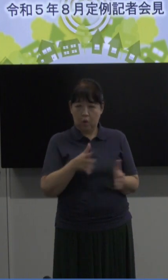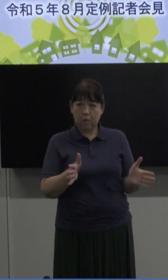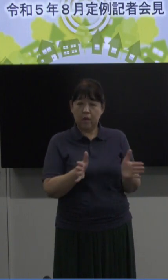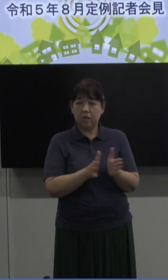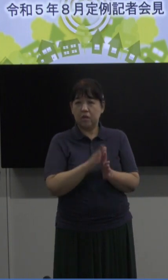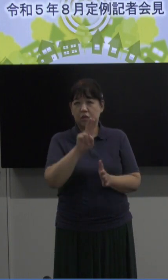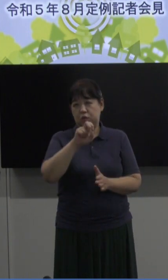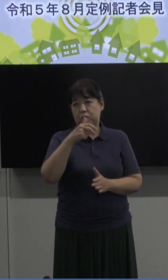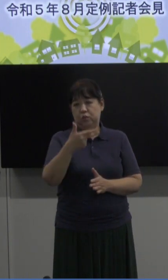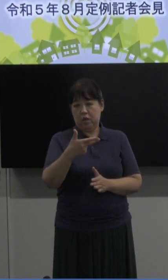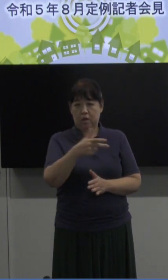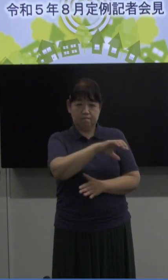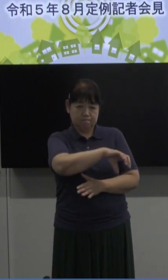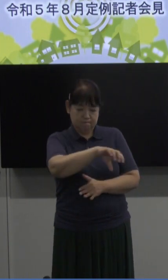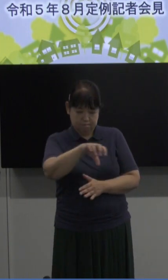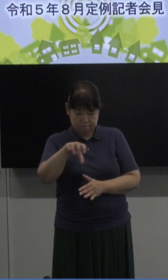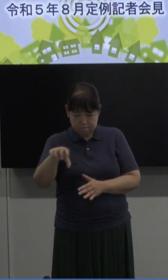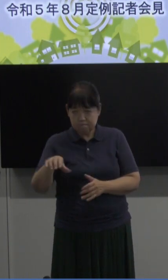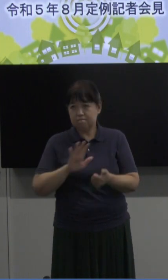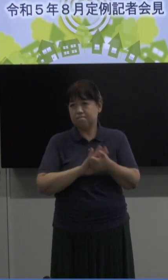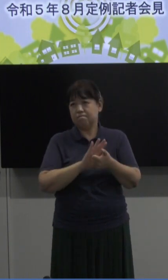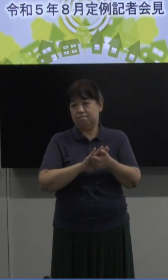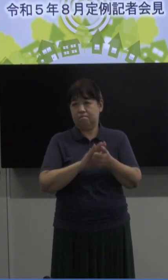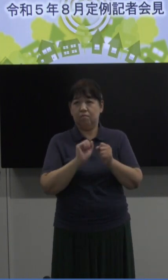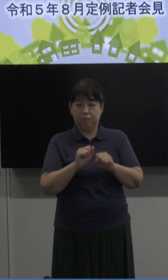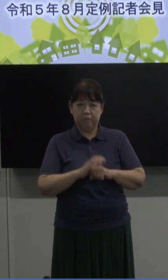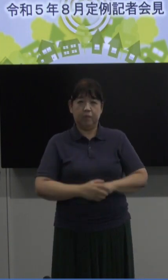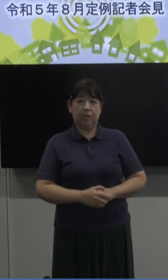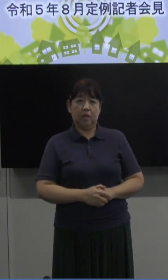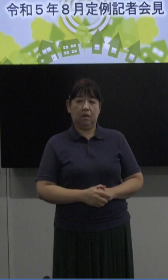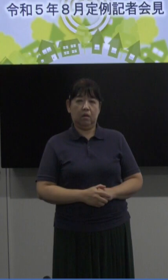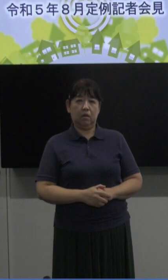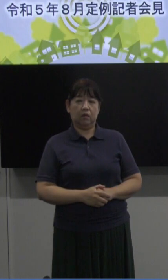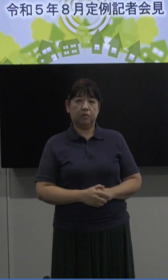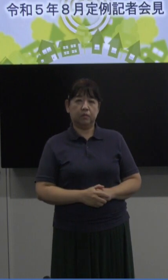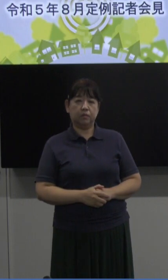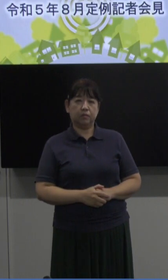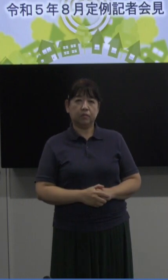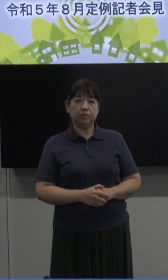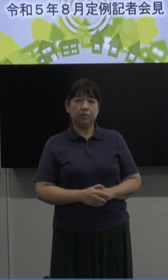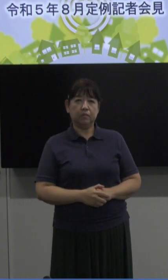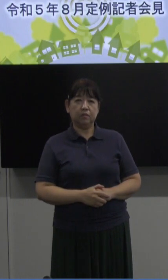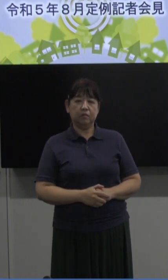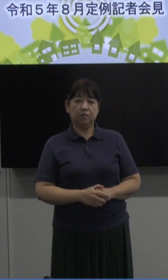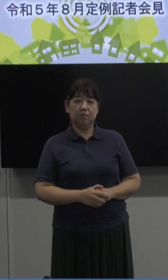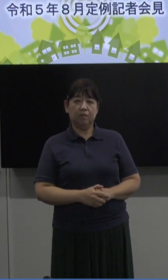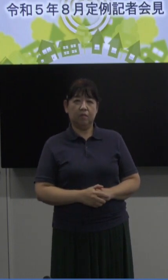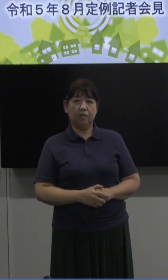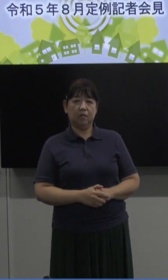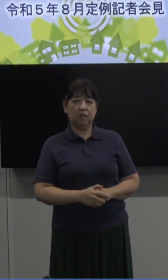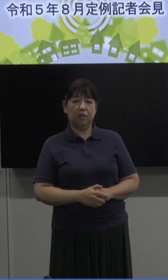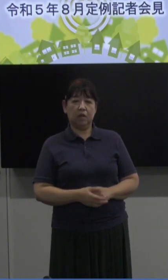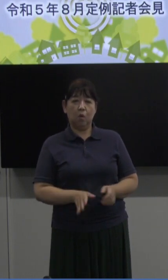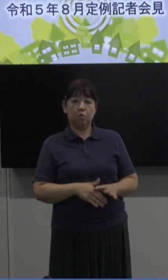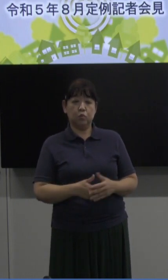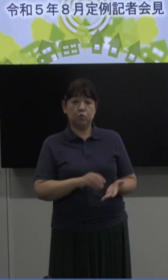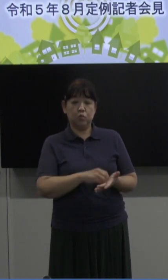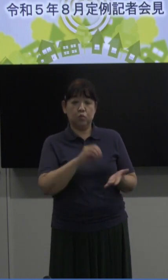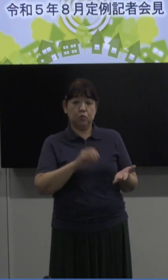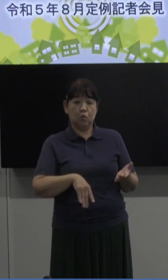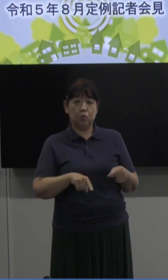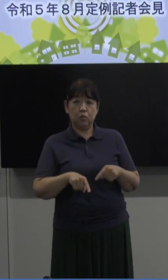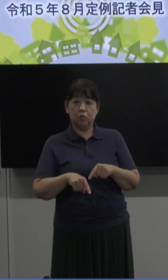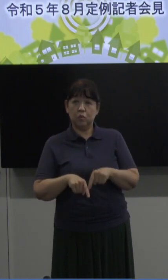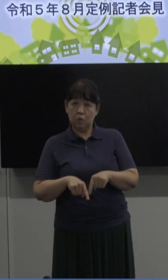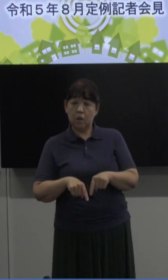でございます。で、対象経費といたしましては、この使用済みおむつを処分するま